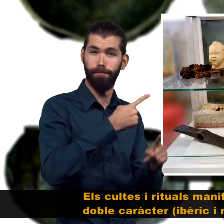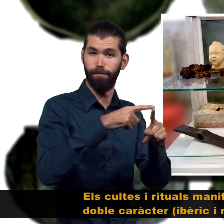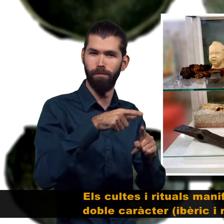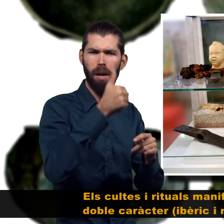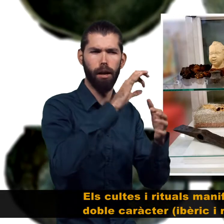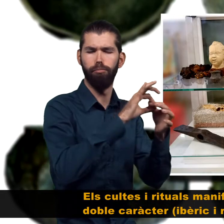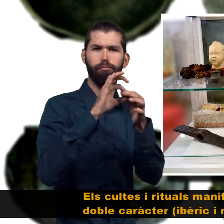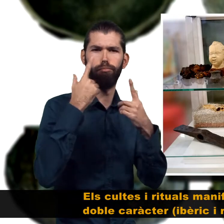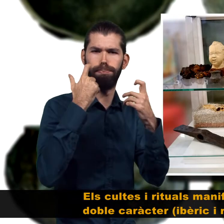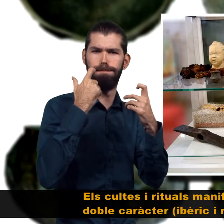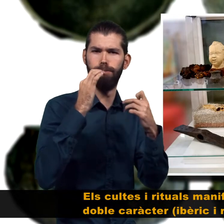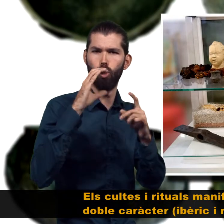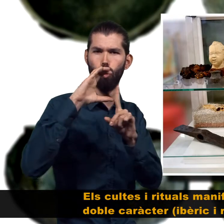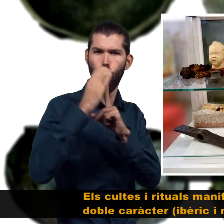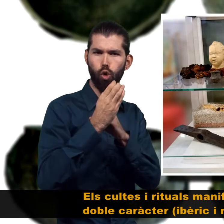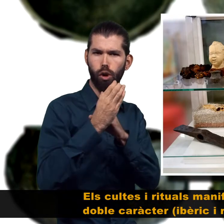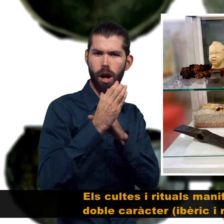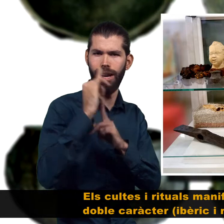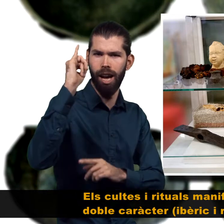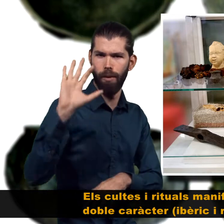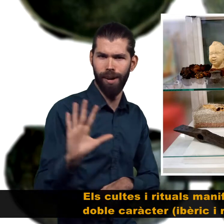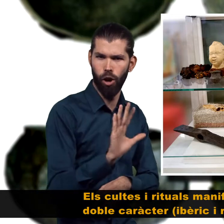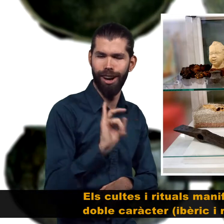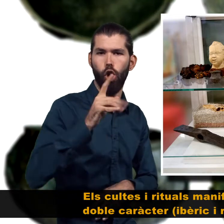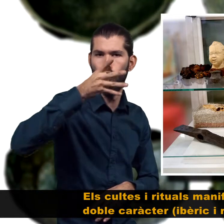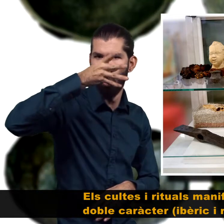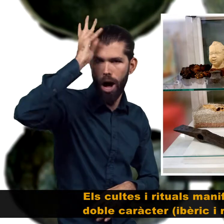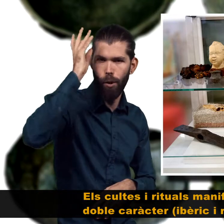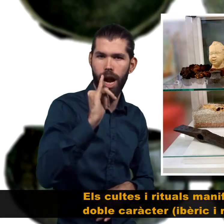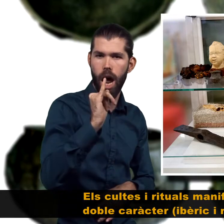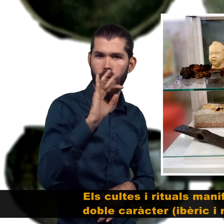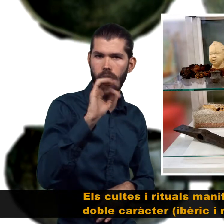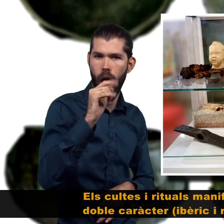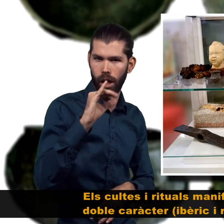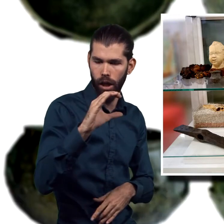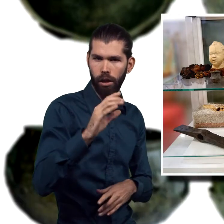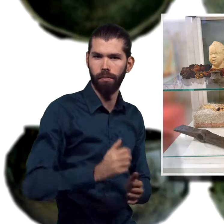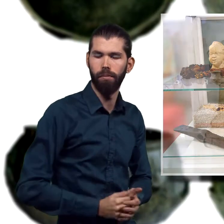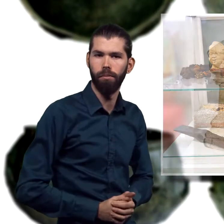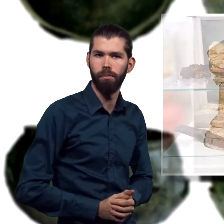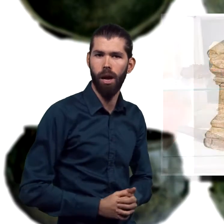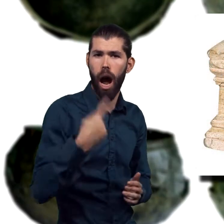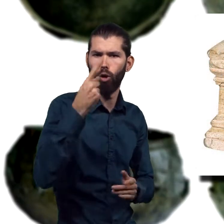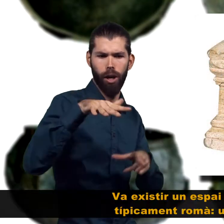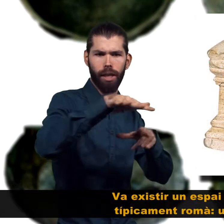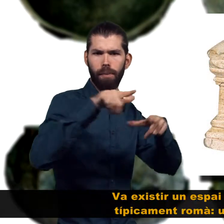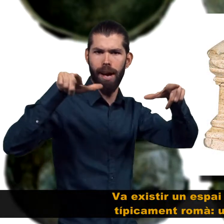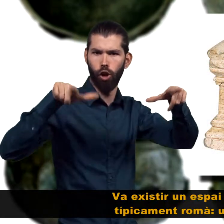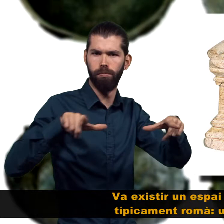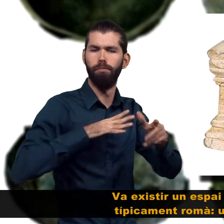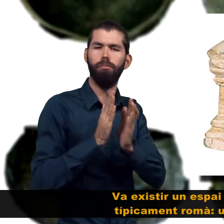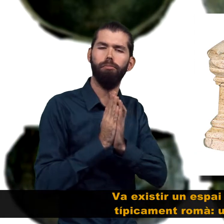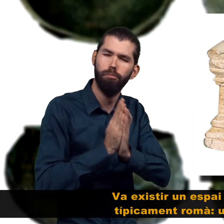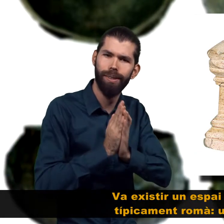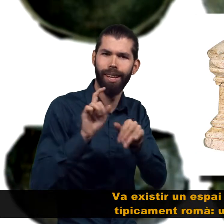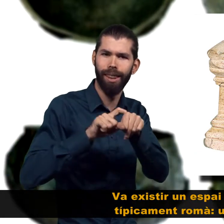Els cultes i rituals manifesten aquest doble caràcter, ibèric i romano-itàlic. Va existir